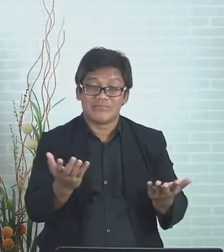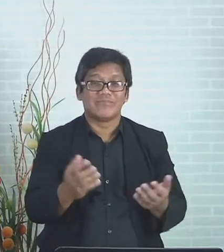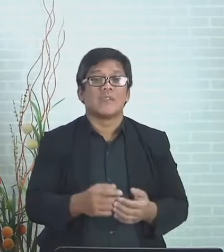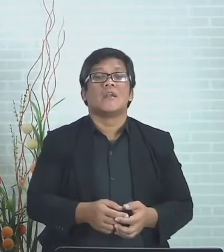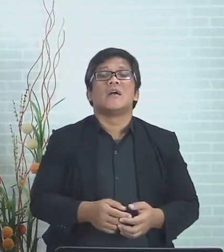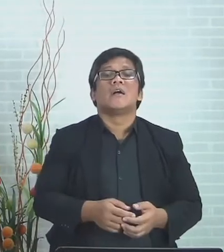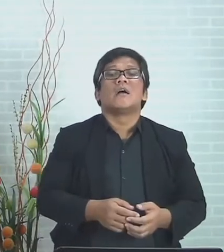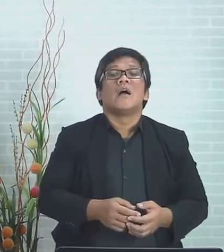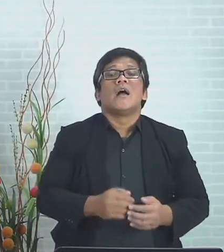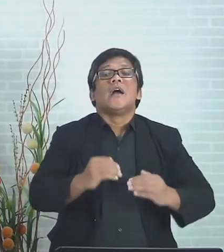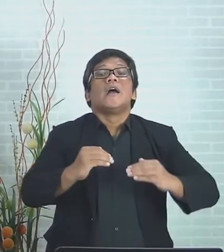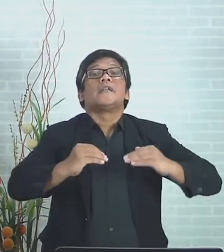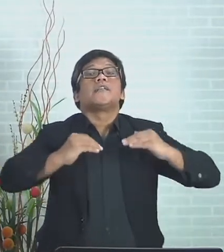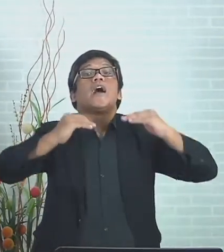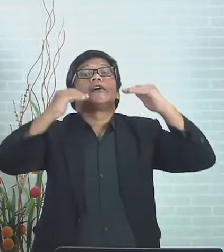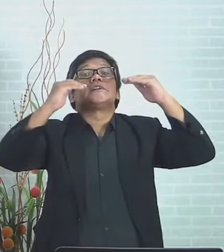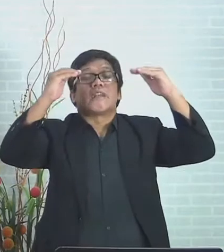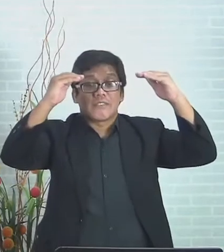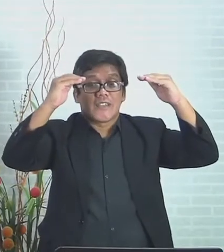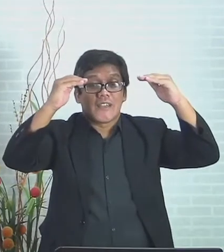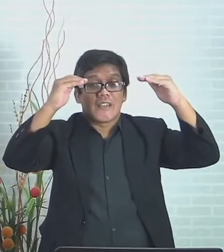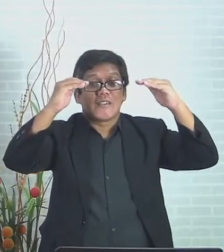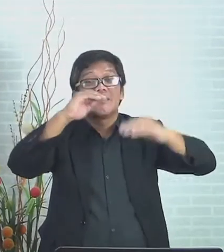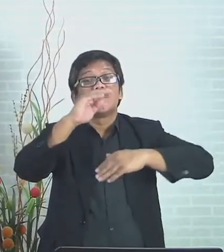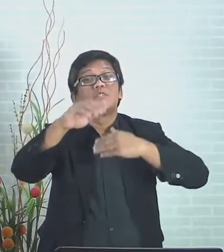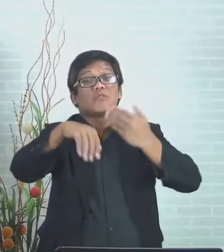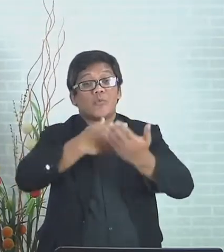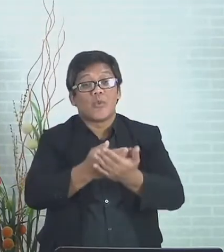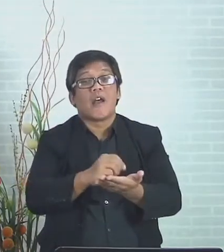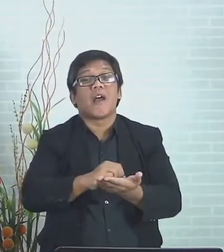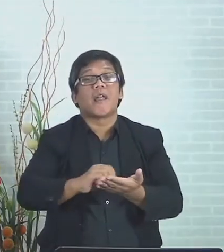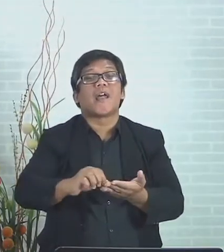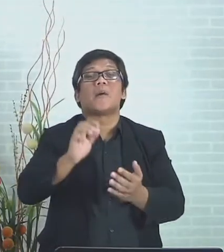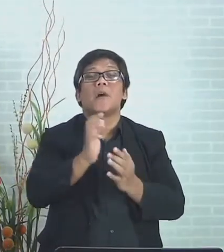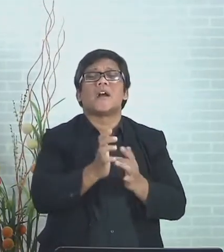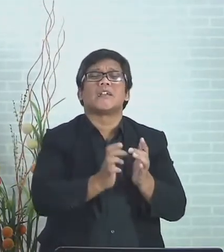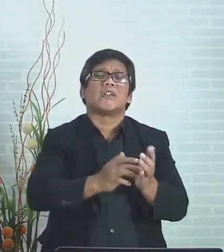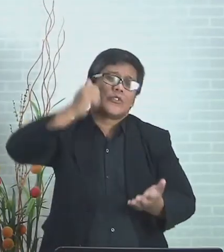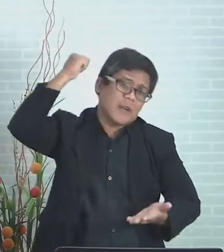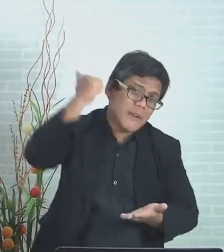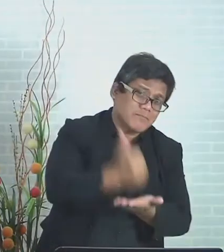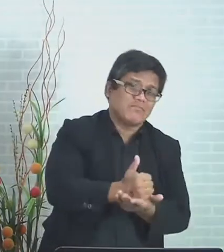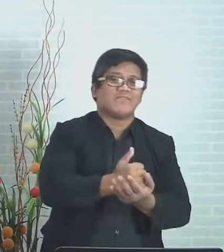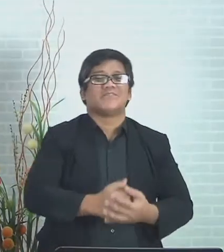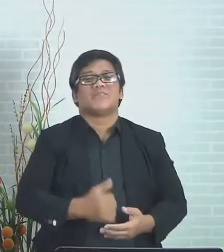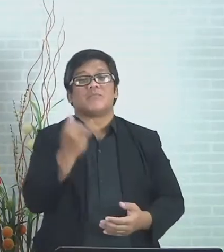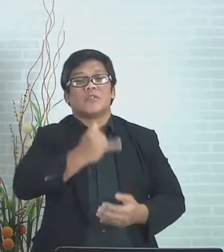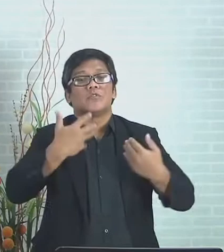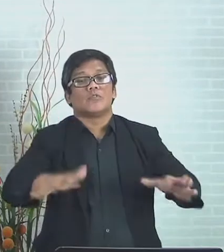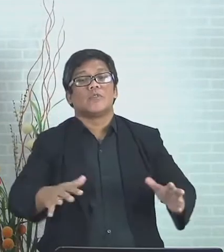Tapi semua di atas semua itu adalah nama Yesus Tuhan kita yang telah